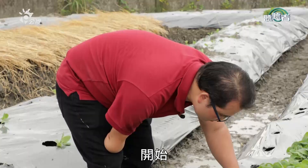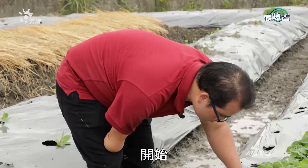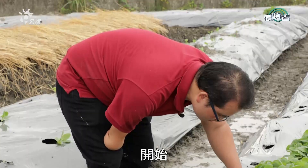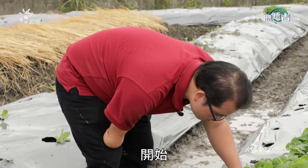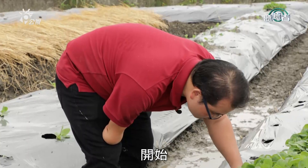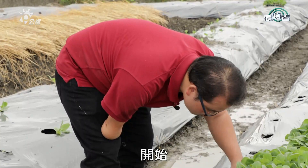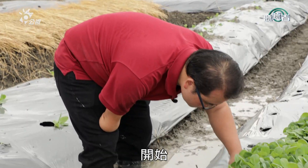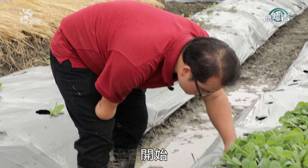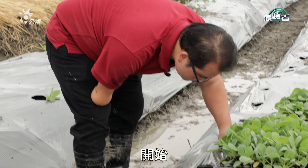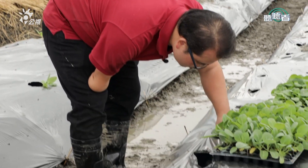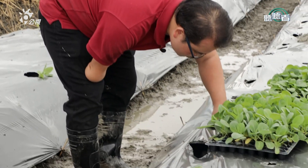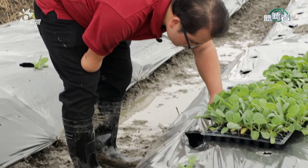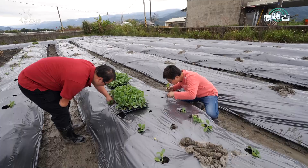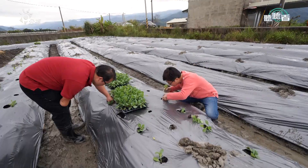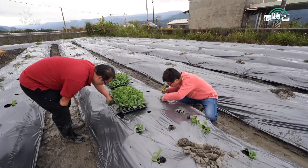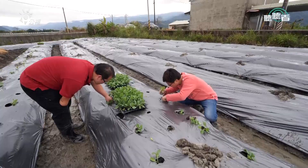开始啊！